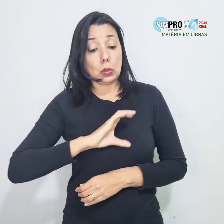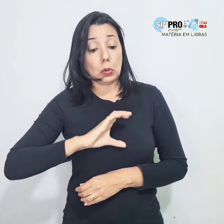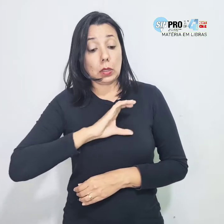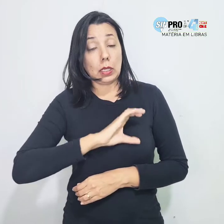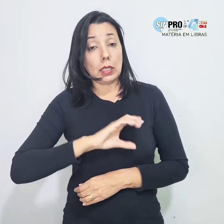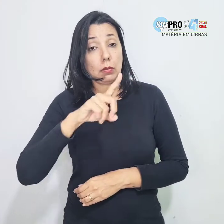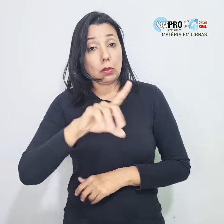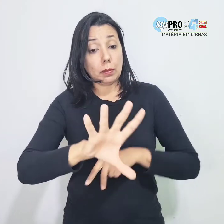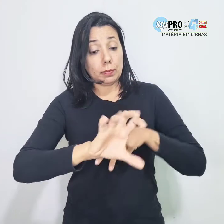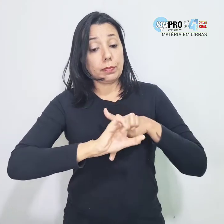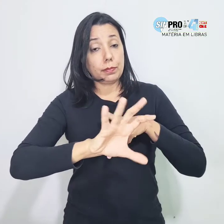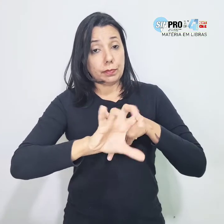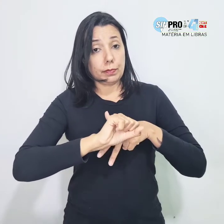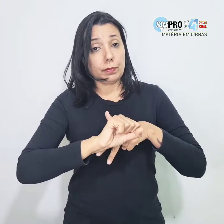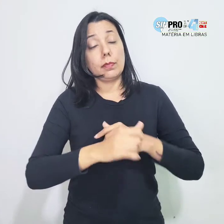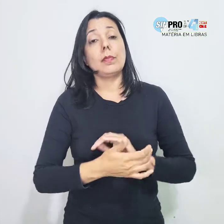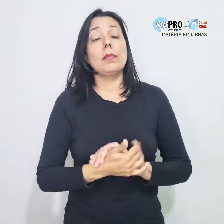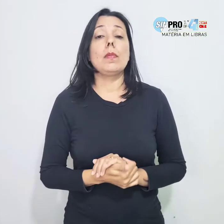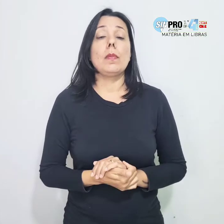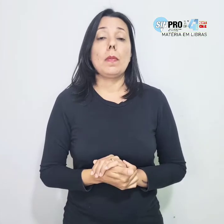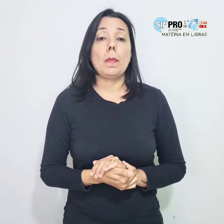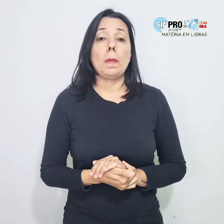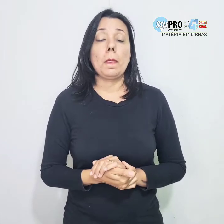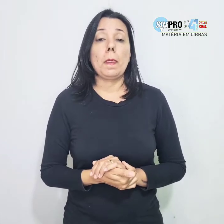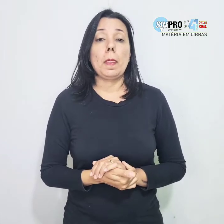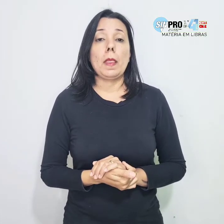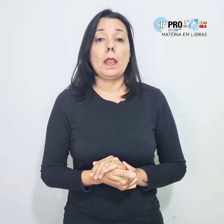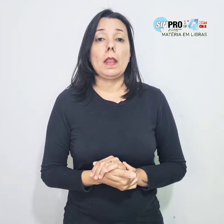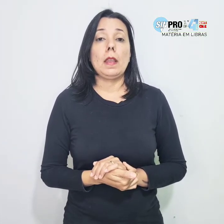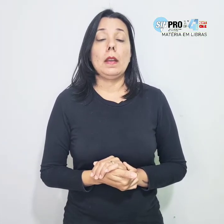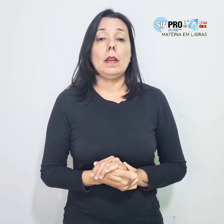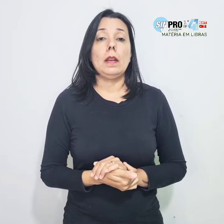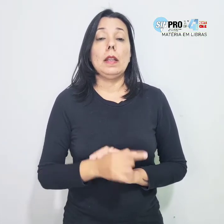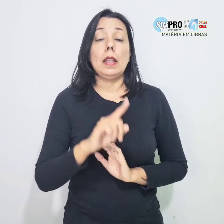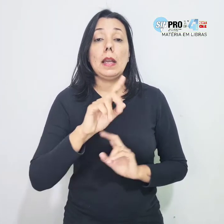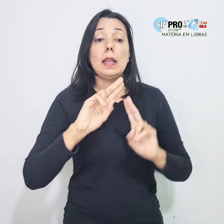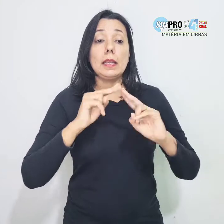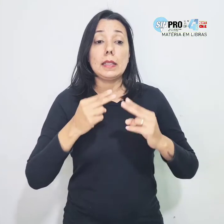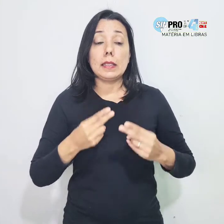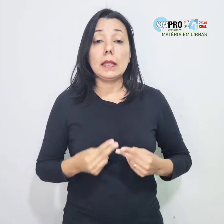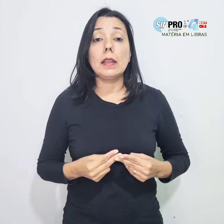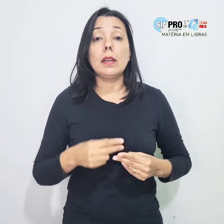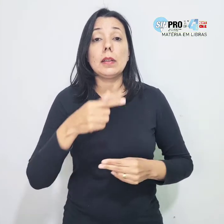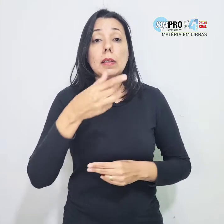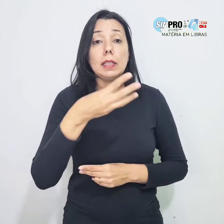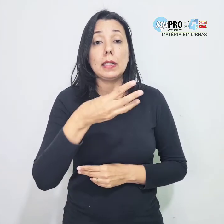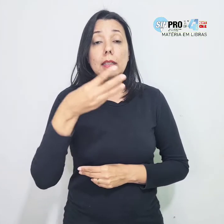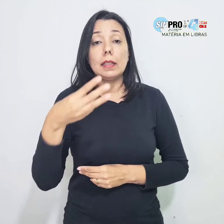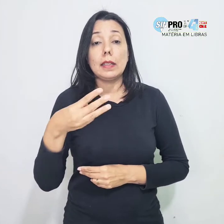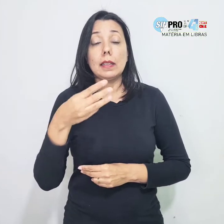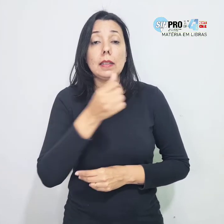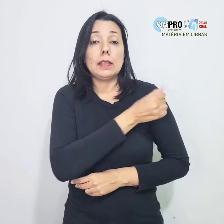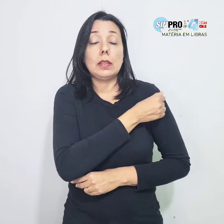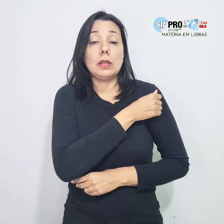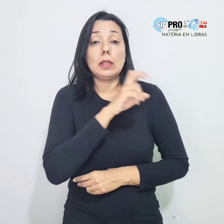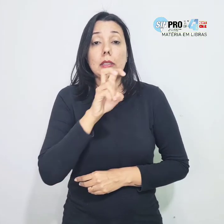foram contaminadas. E em Jaffa, em Israel, 33 alunos e 5 professores de uma